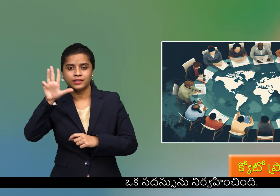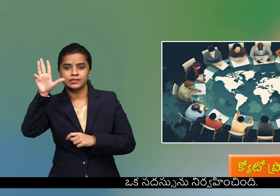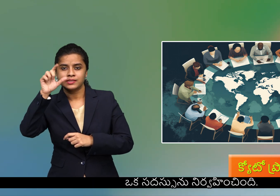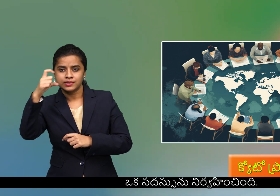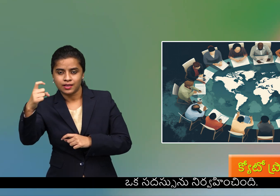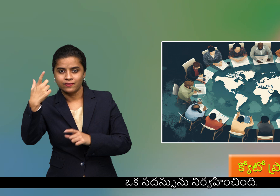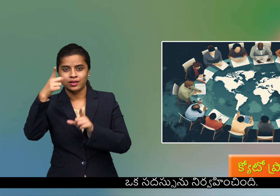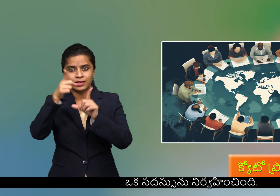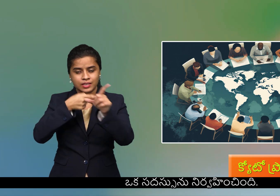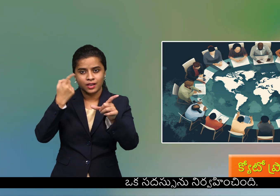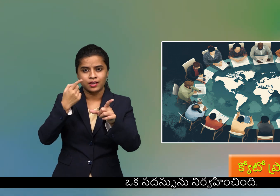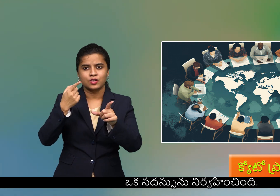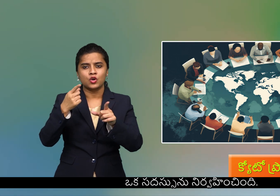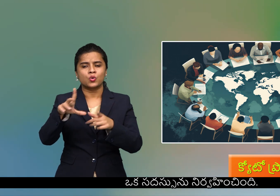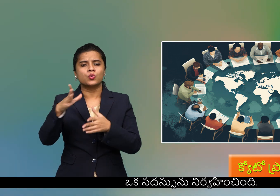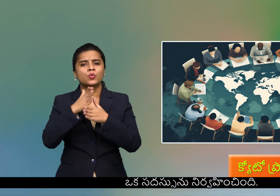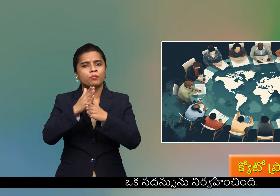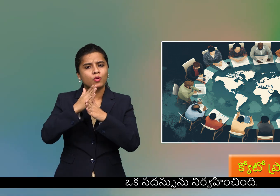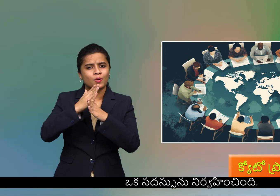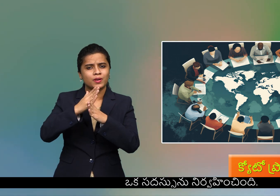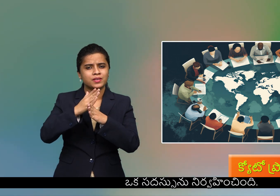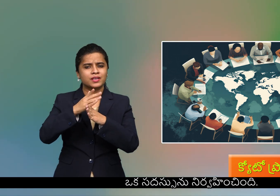ఒక సదస్సును నిర్వహించింది.